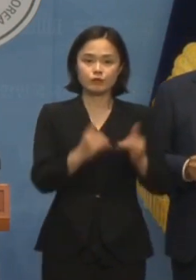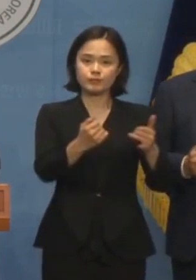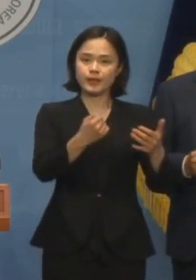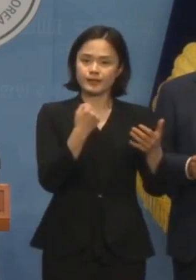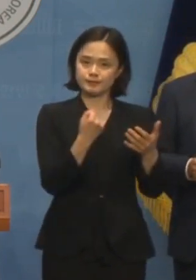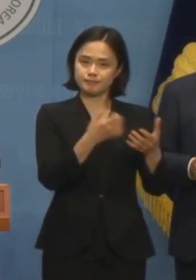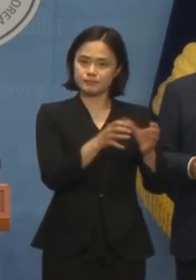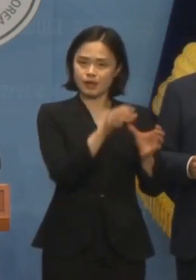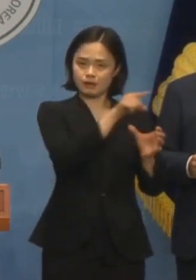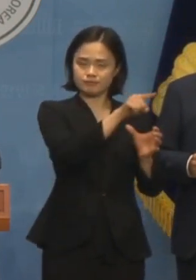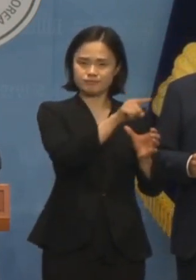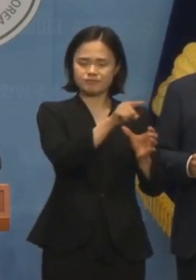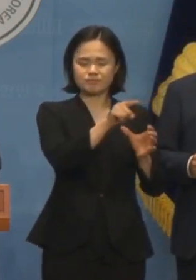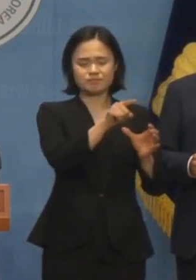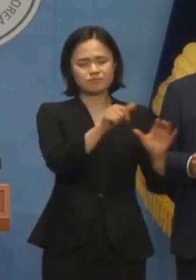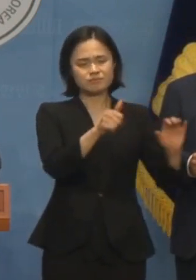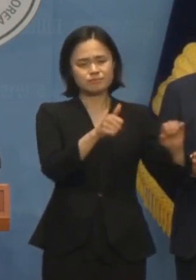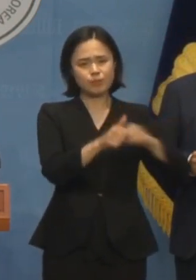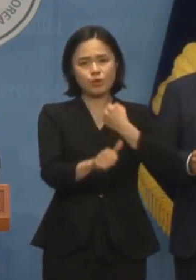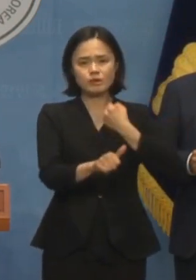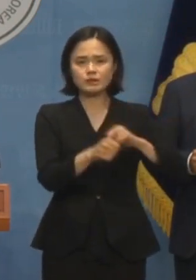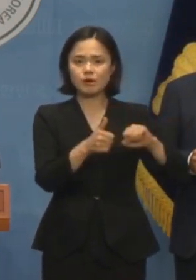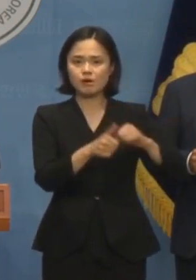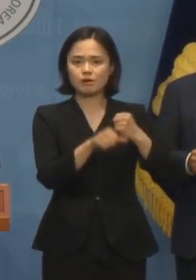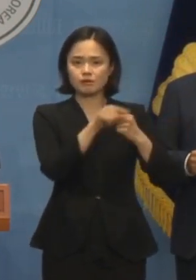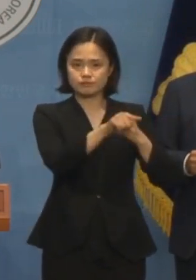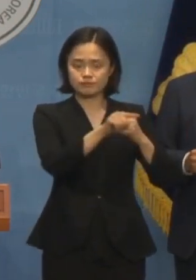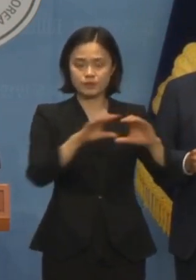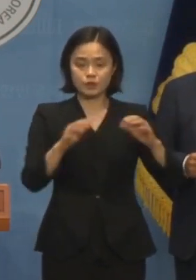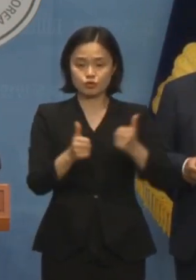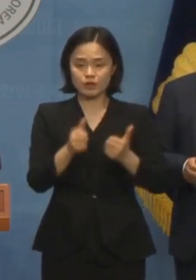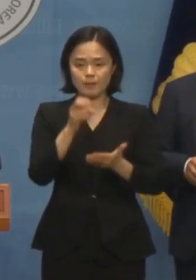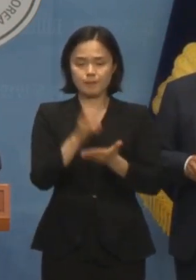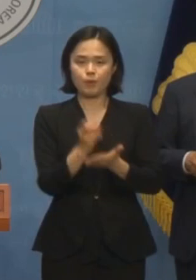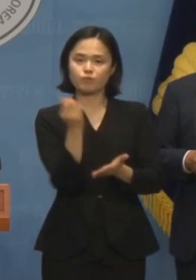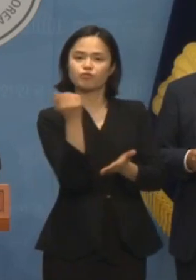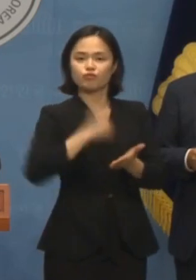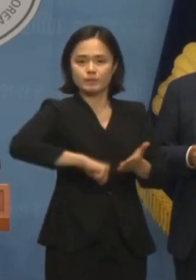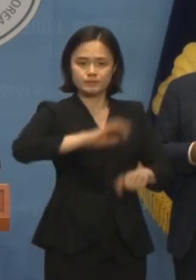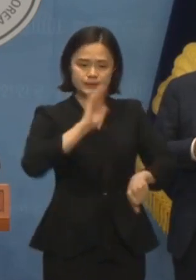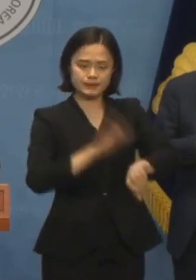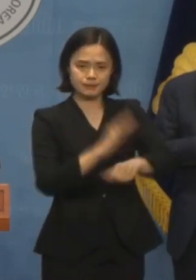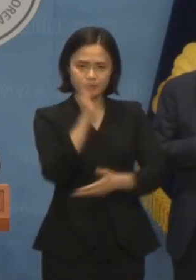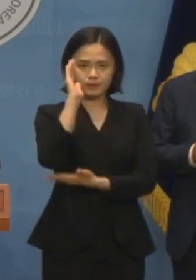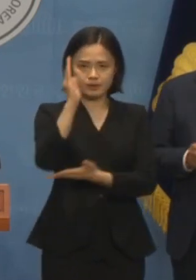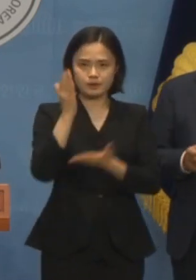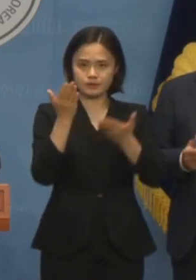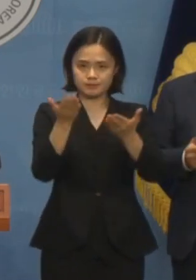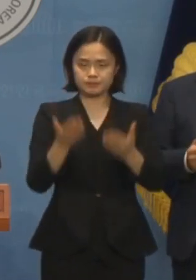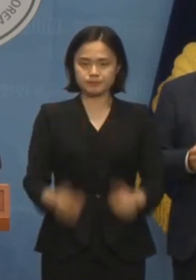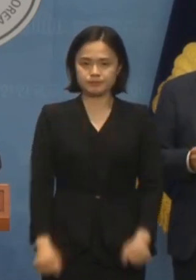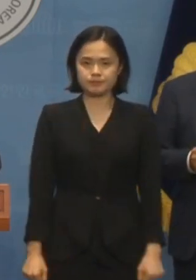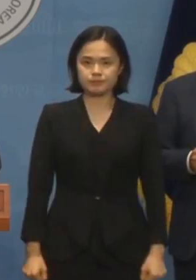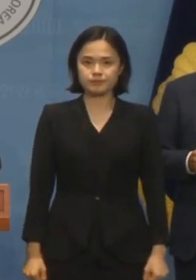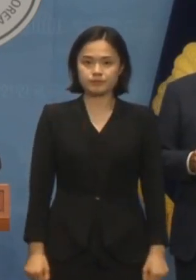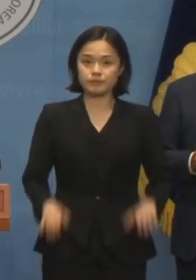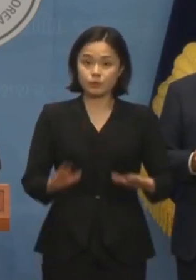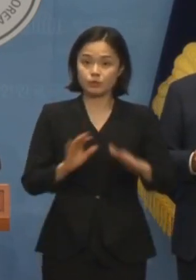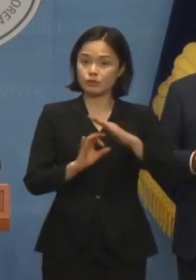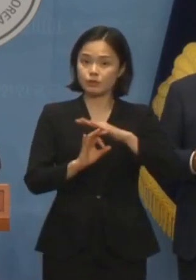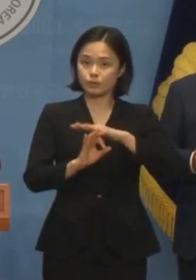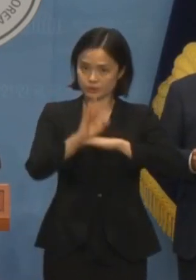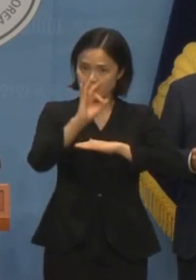국민의힘의 집단폭력에 의한 국회 선진화법 위반 규탄 기자회견. 오늘